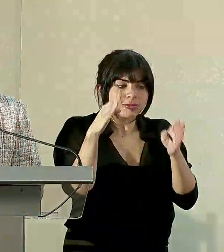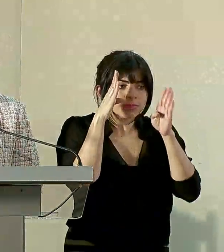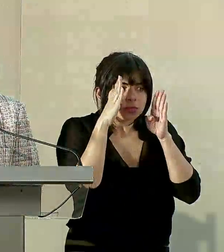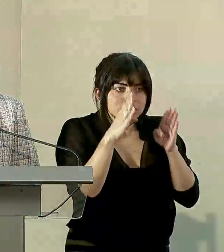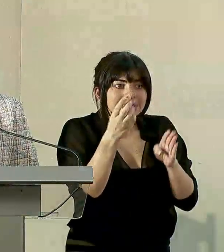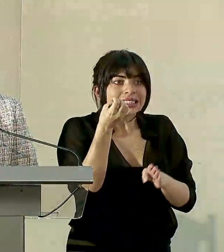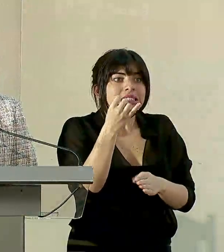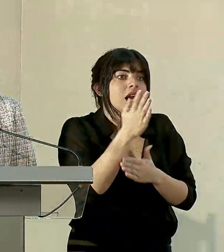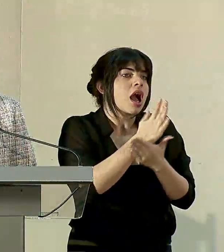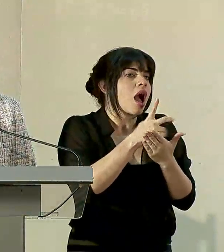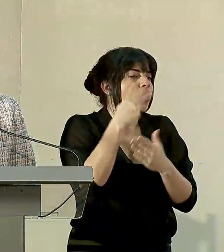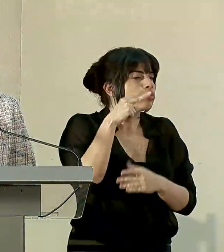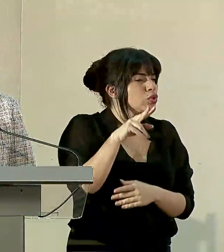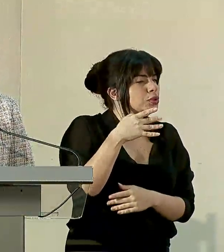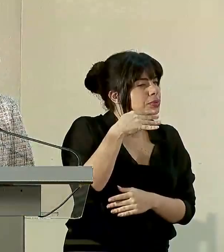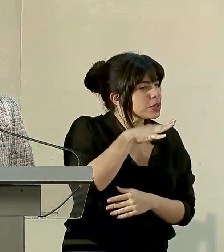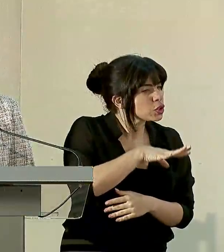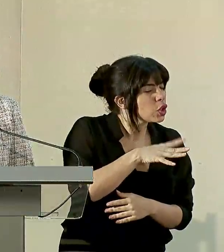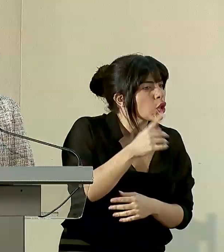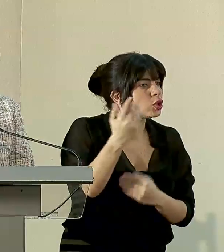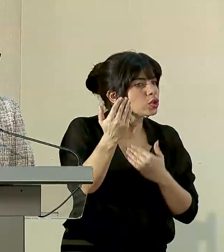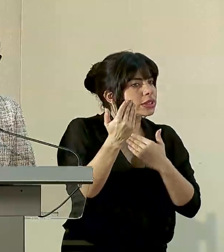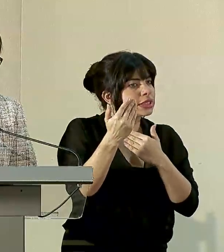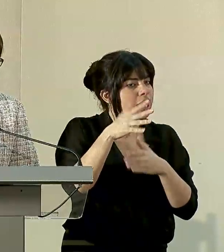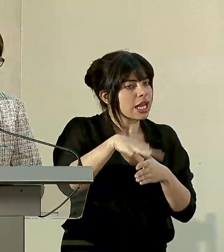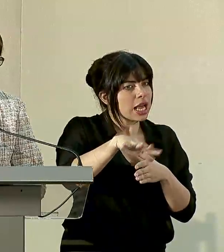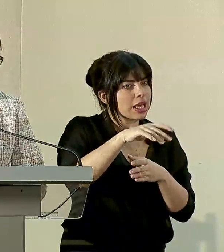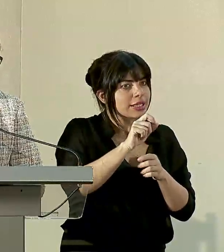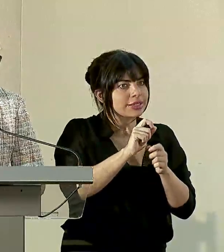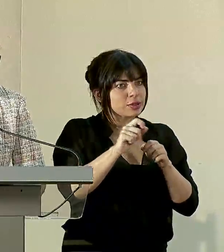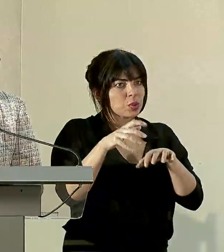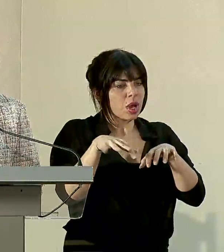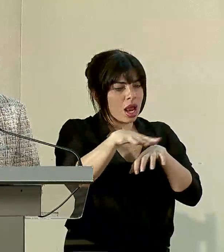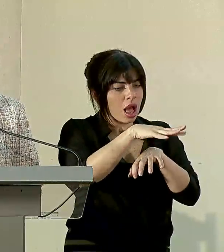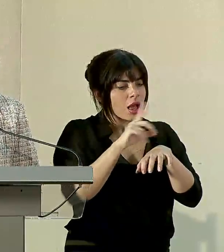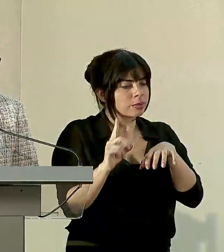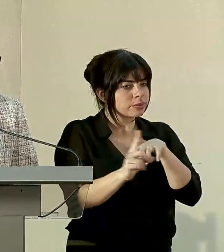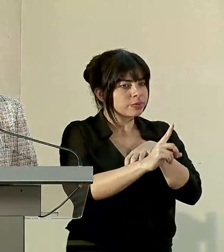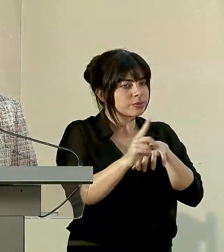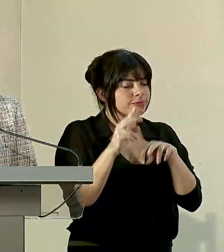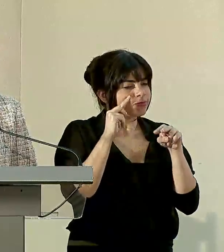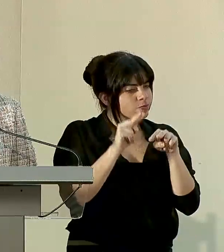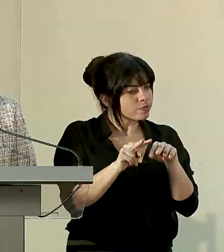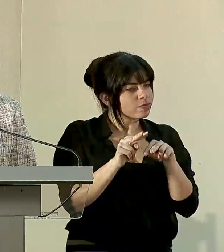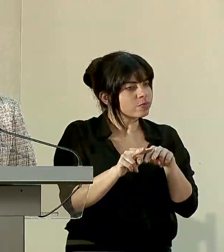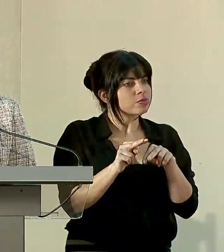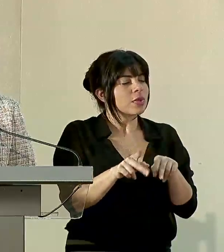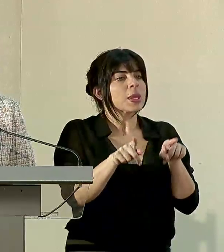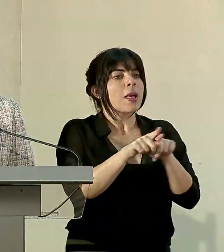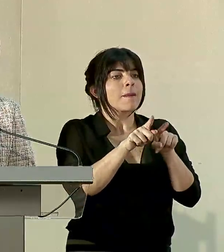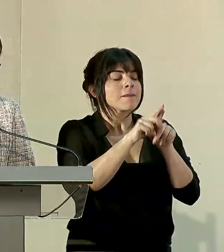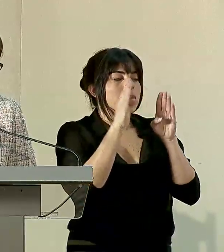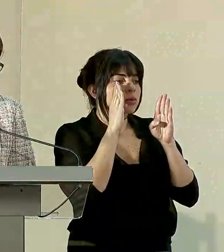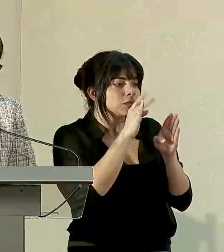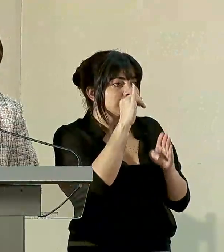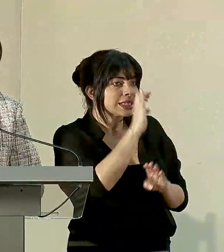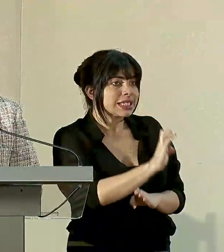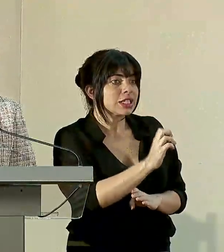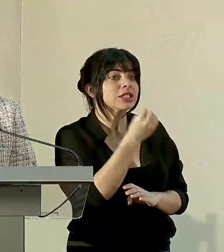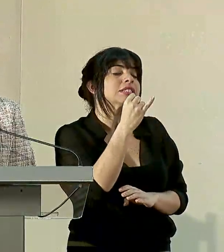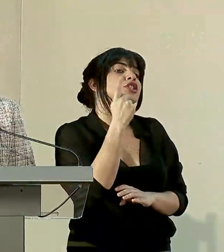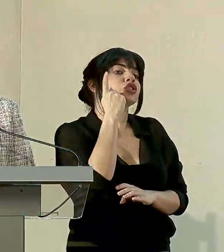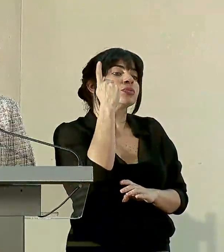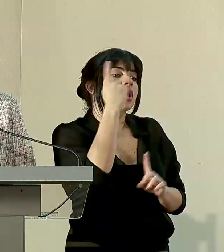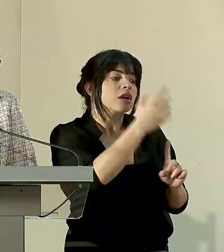de si hay algún sospechoso cercano al centro educativo, para que estén pendientes de los niños cuando son trasladados por